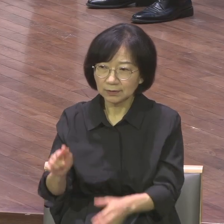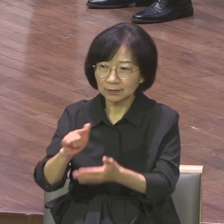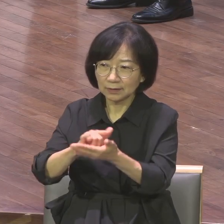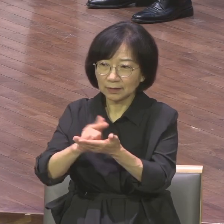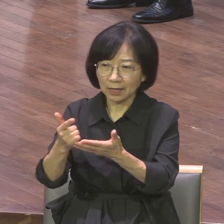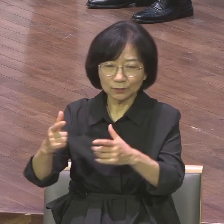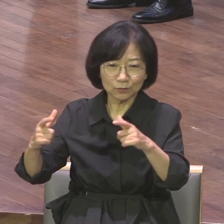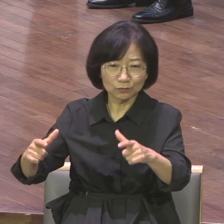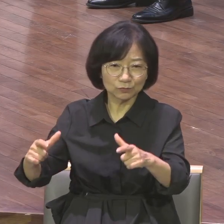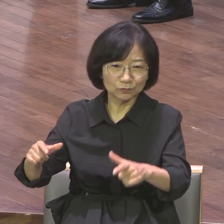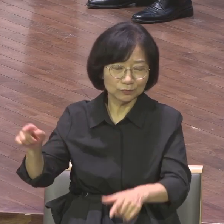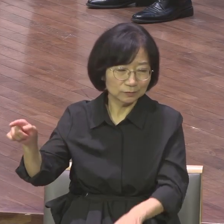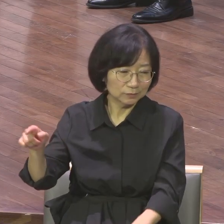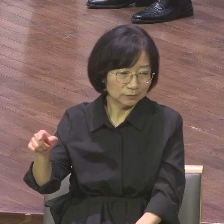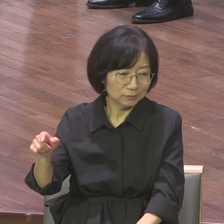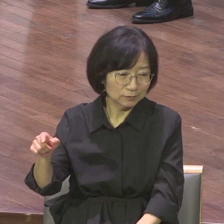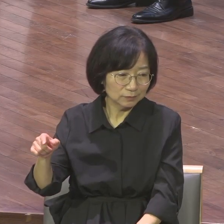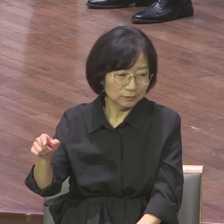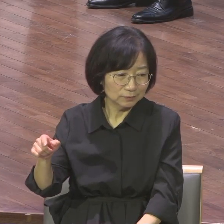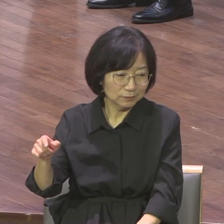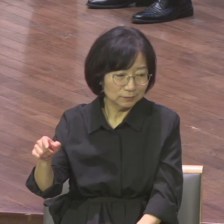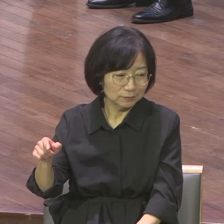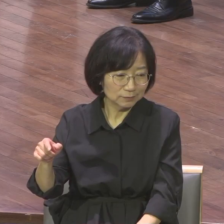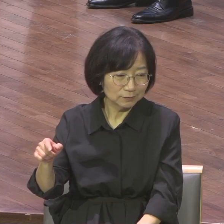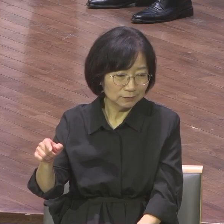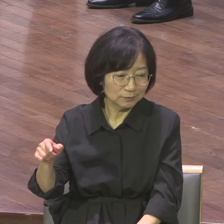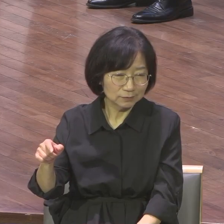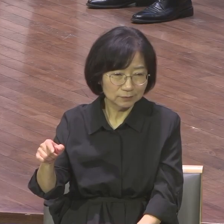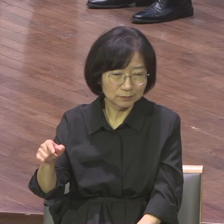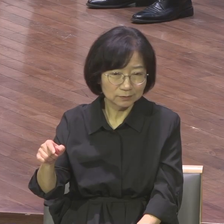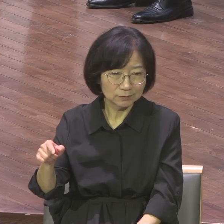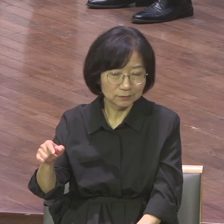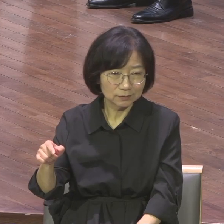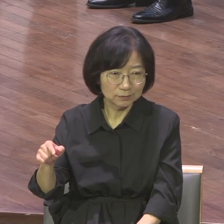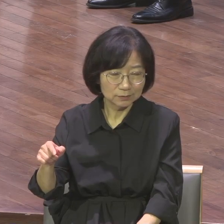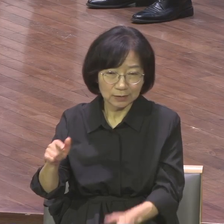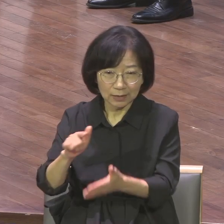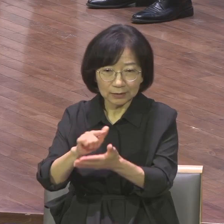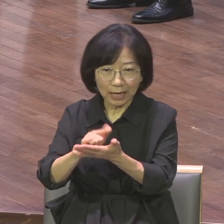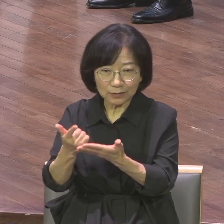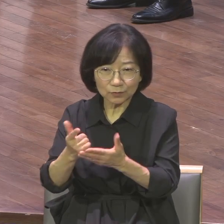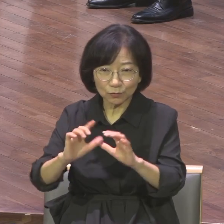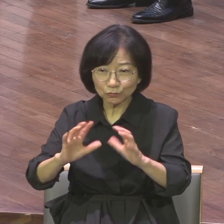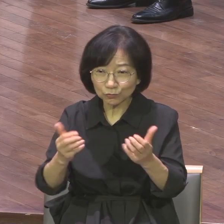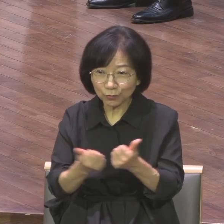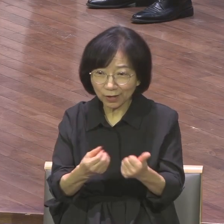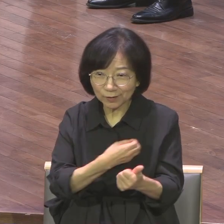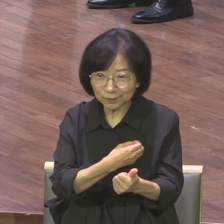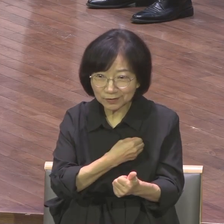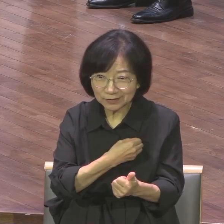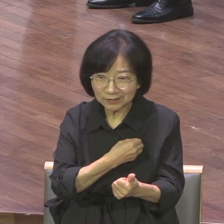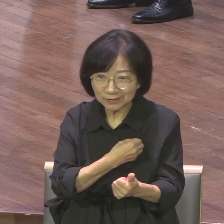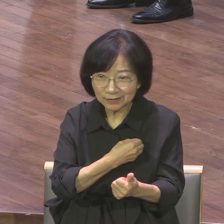이 사람이 지금 성평등 가족부 지금 장관 한다는데 지금 말이 많잖아요.